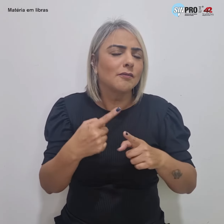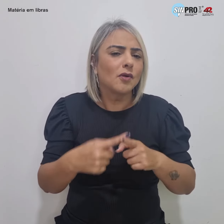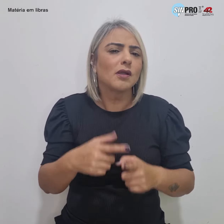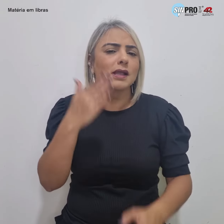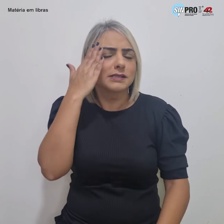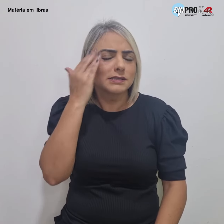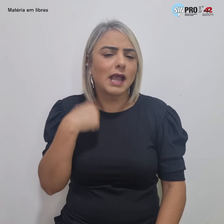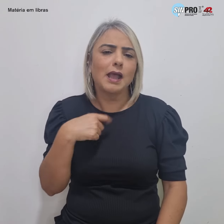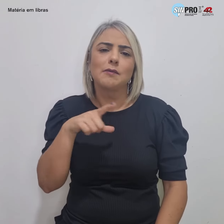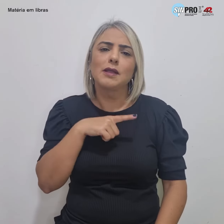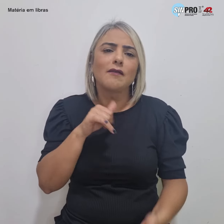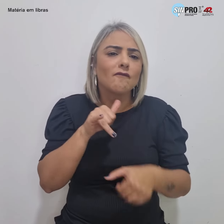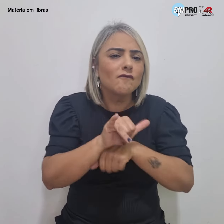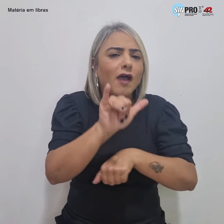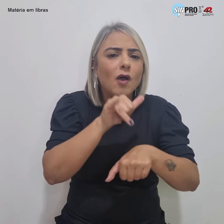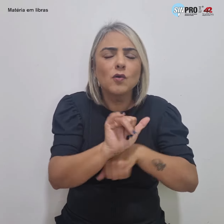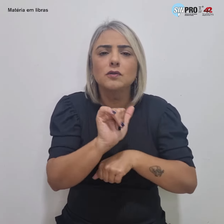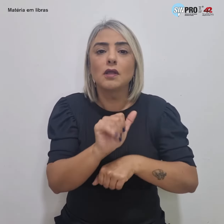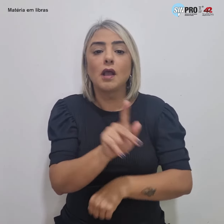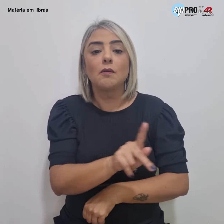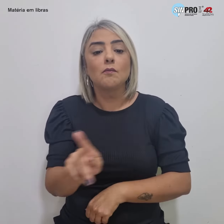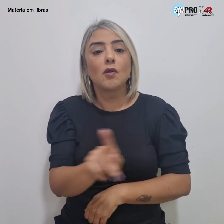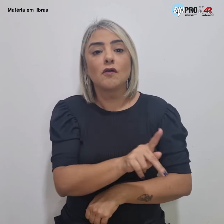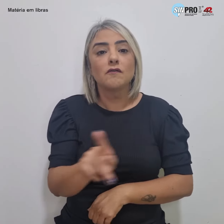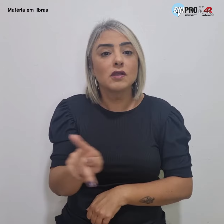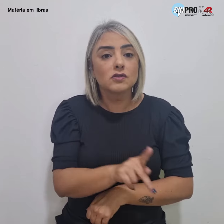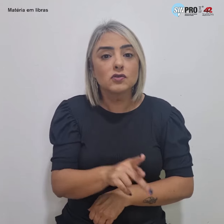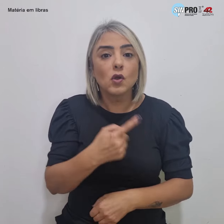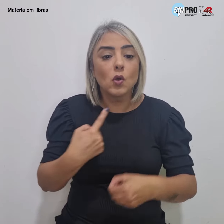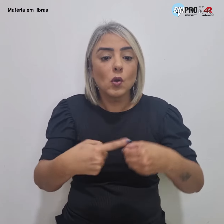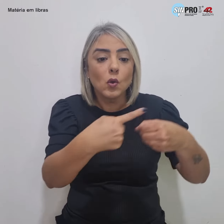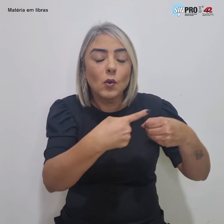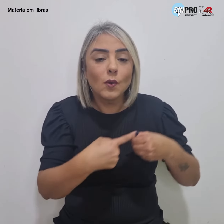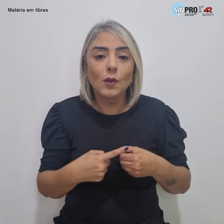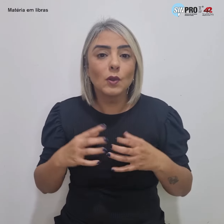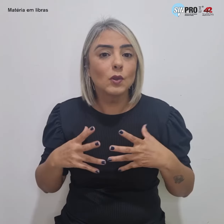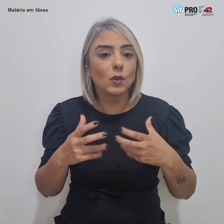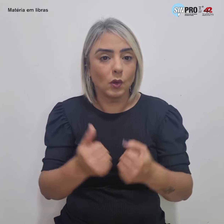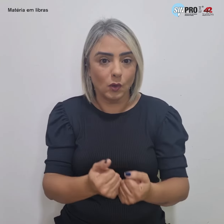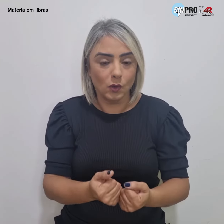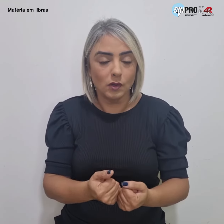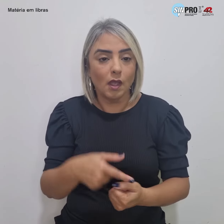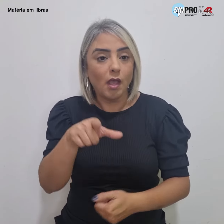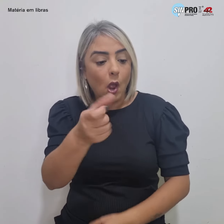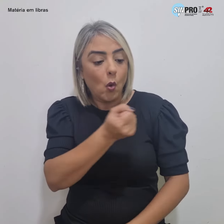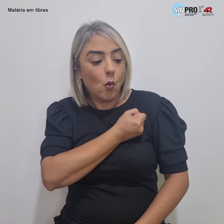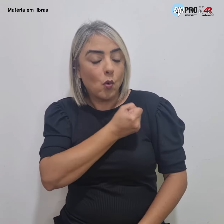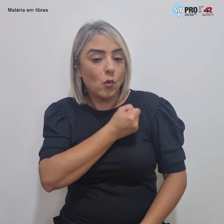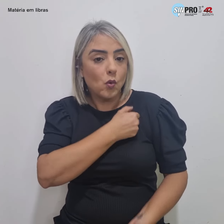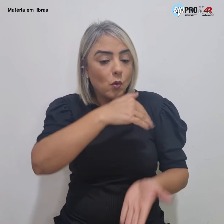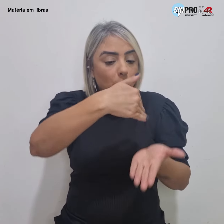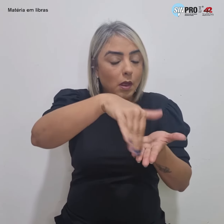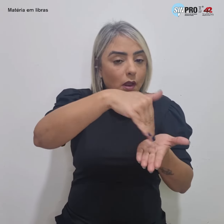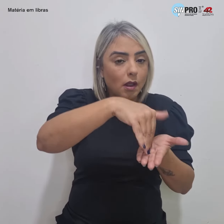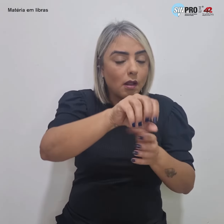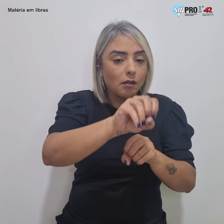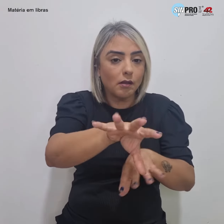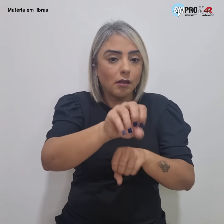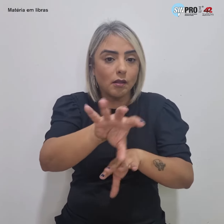estão faltando educadores em todas as regiões o segundo dados da própria CDF a rede